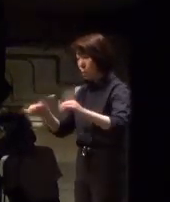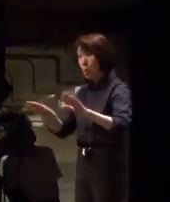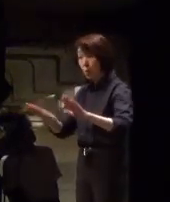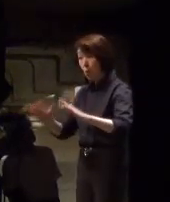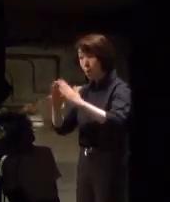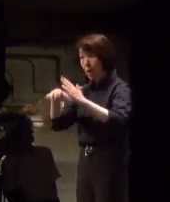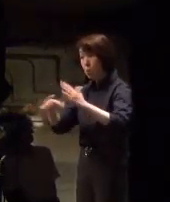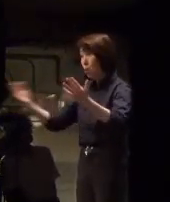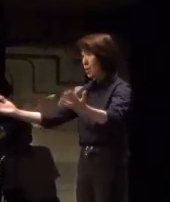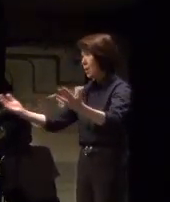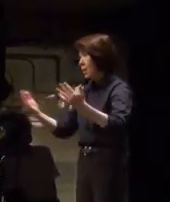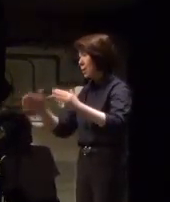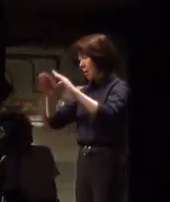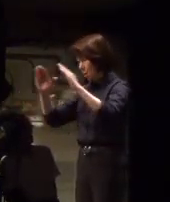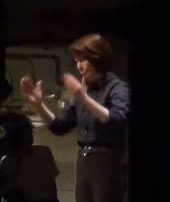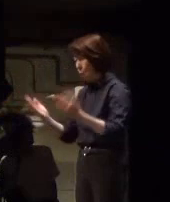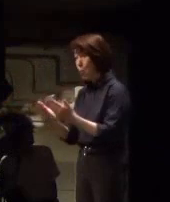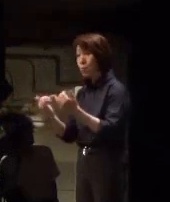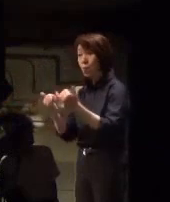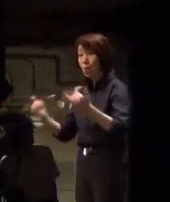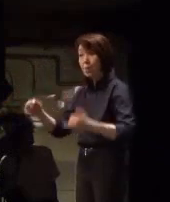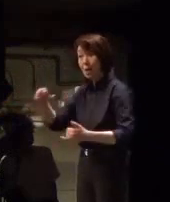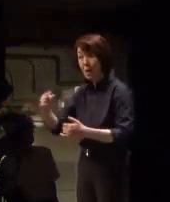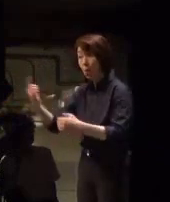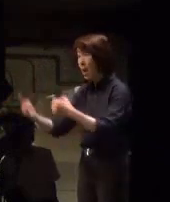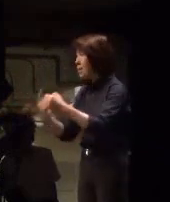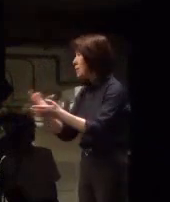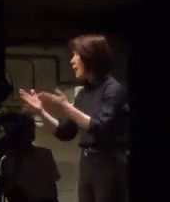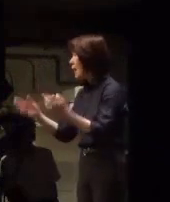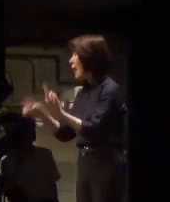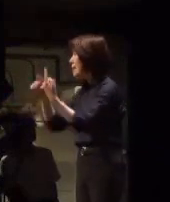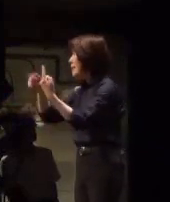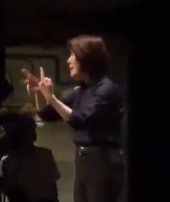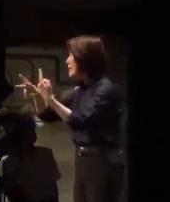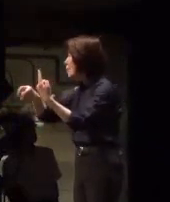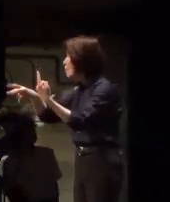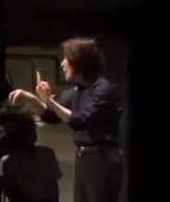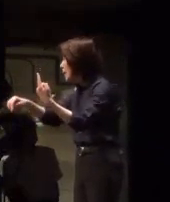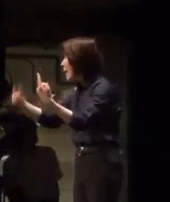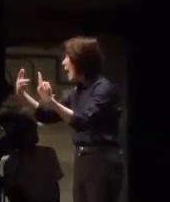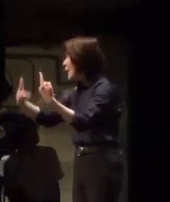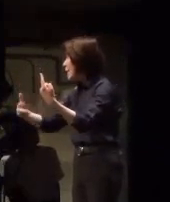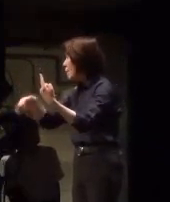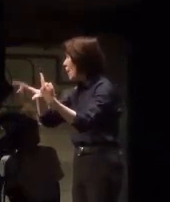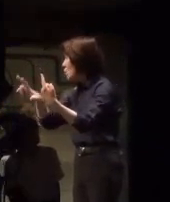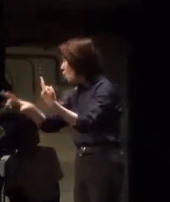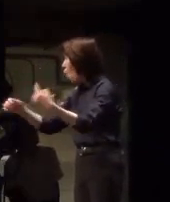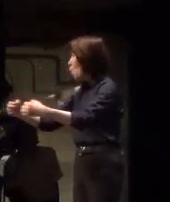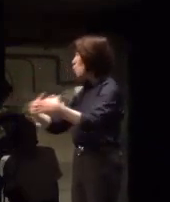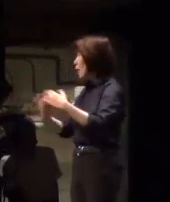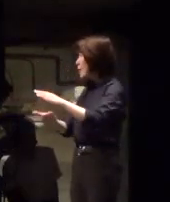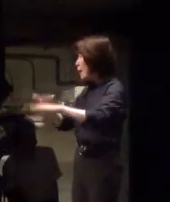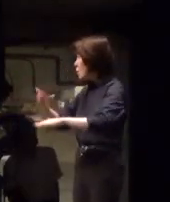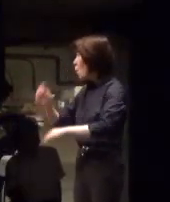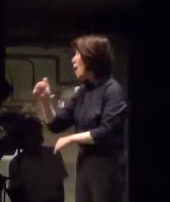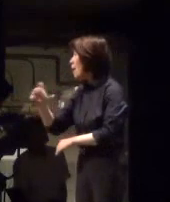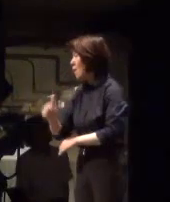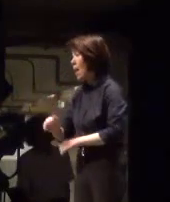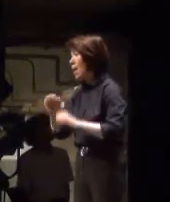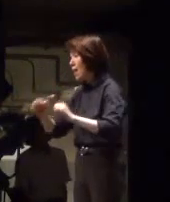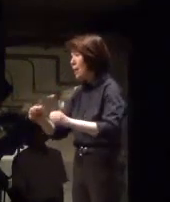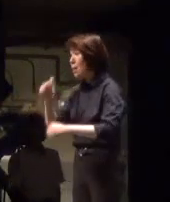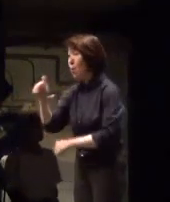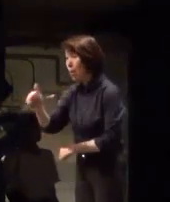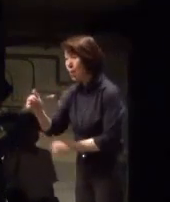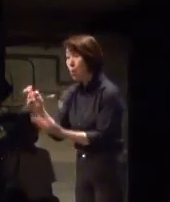日この会場にいらっしゃるほとんどの方々は1年間に1ミリシーベルトという被爆医療にしてはいけないし、させてもいけないという法